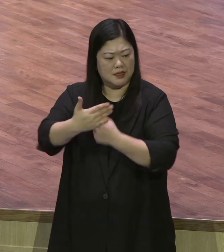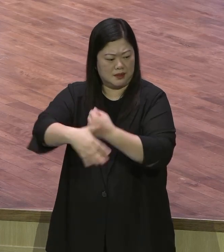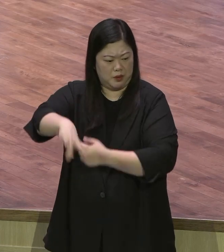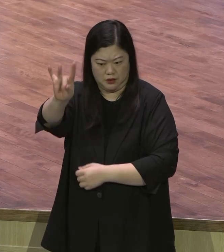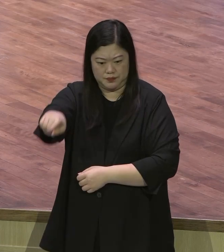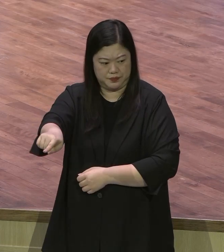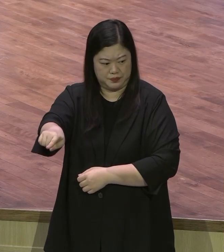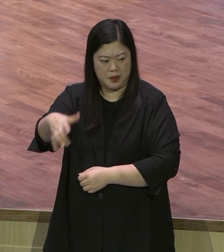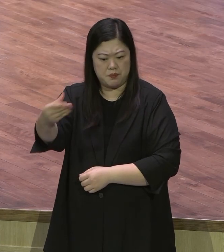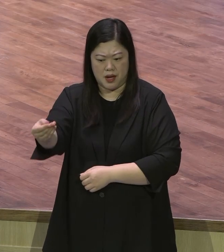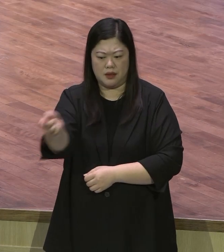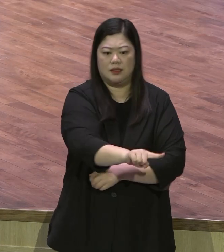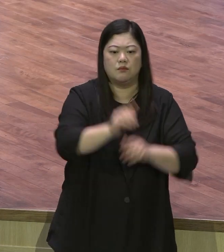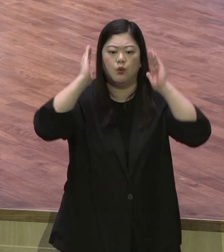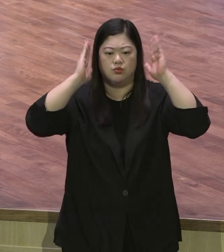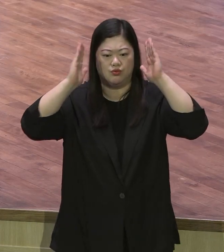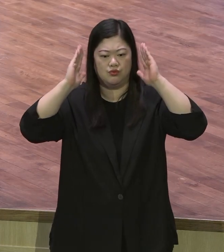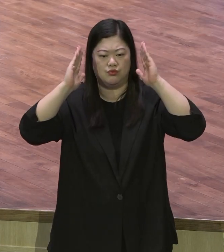그리 가르쳤습니다.